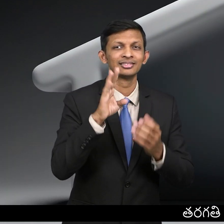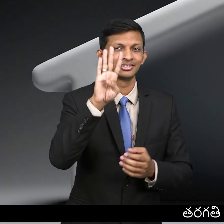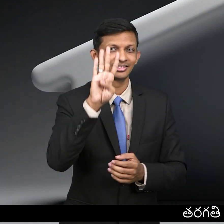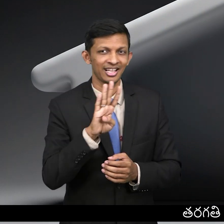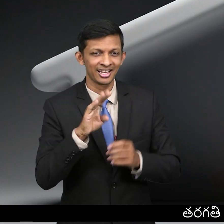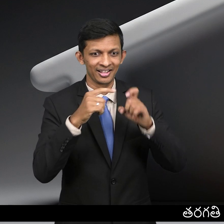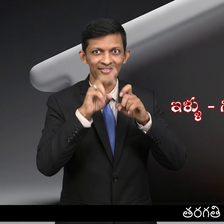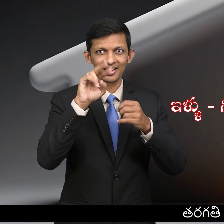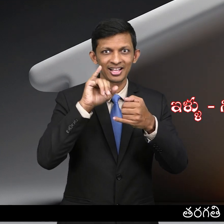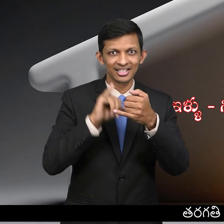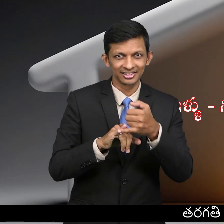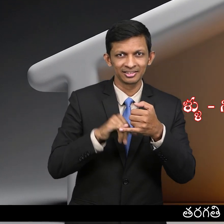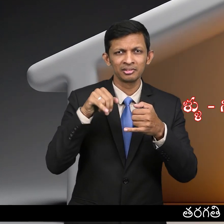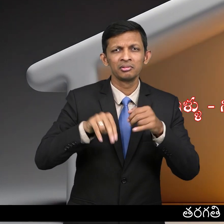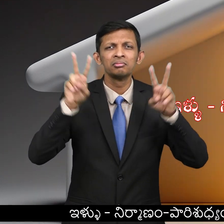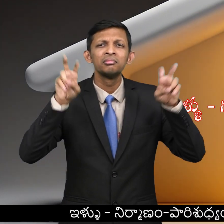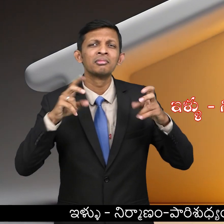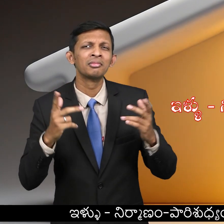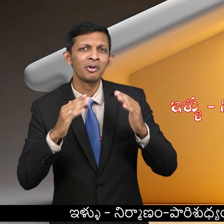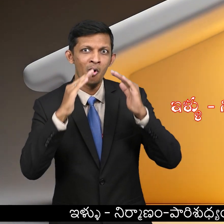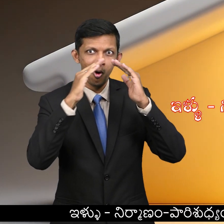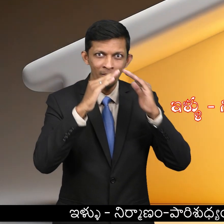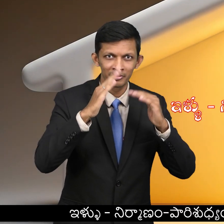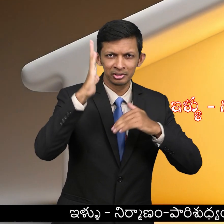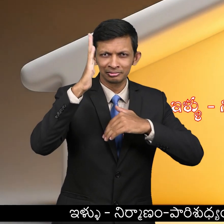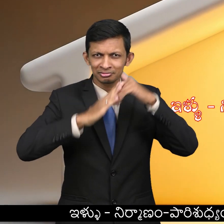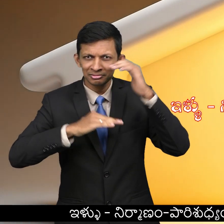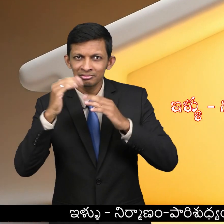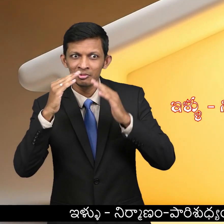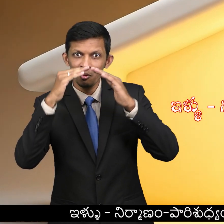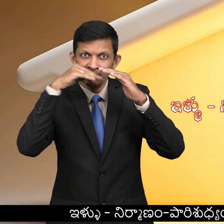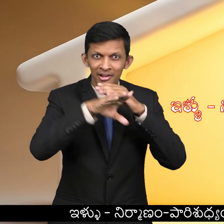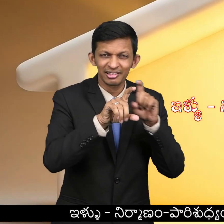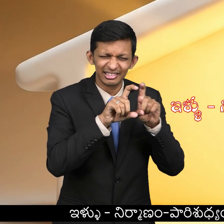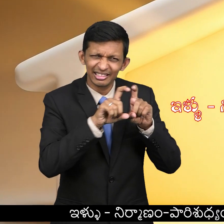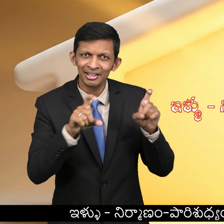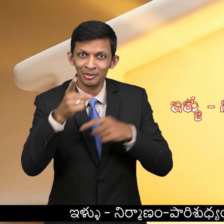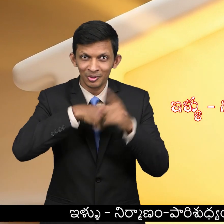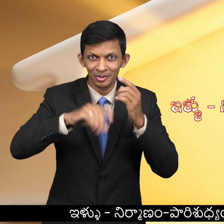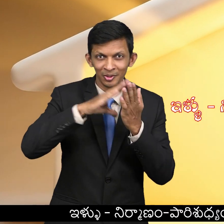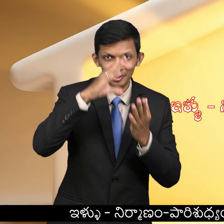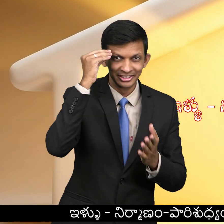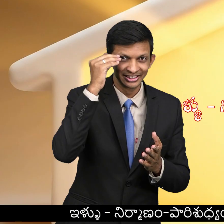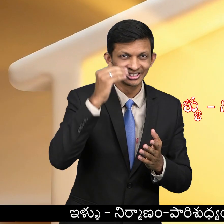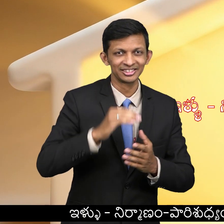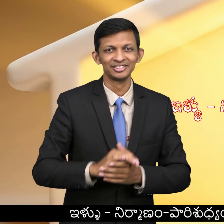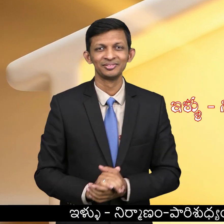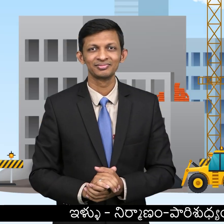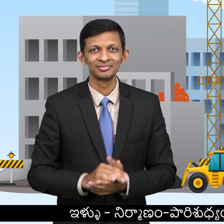తరగతి 4 పర్యావరణ శాస్త్రం నుండి ఇళ్ళు, నిర్మాణం, పారిశుద్ధ్యం అనే అంశం నుండి నేర్చుకుందాం.